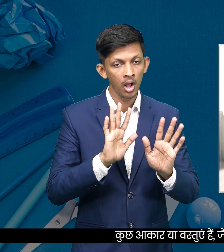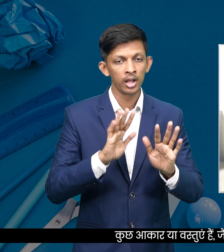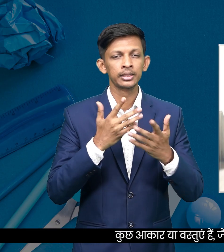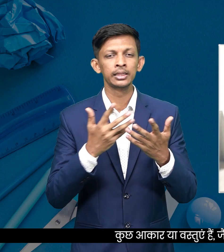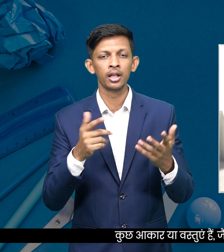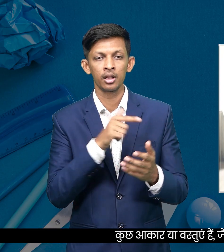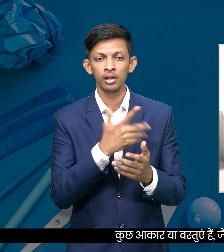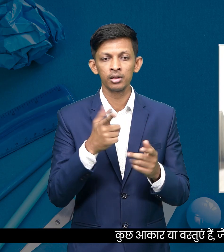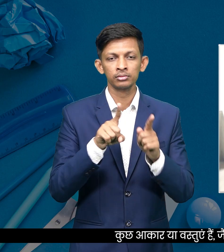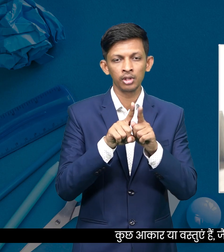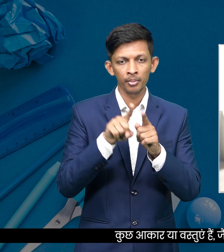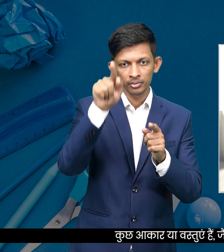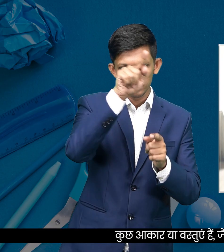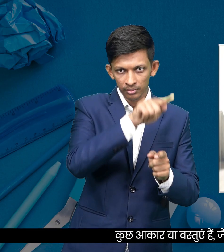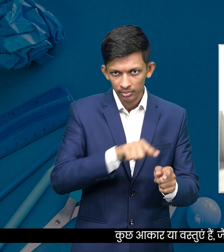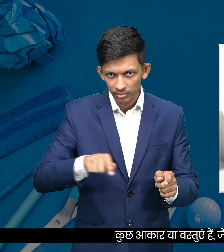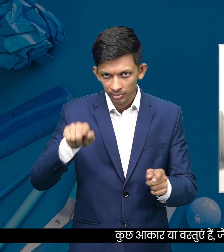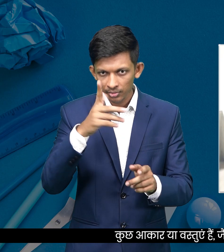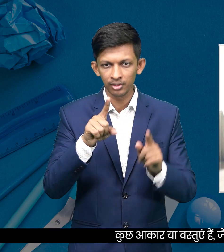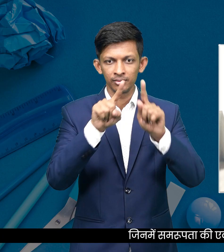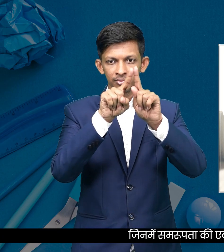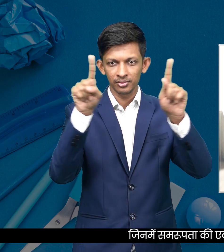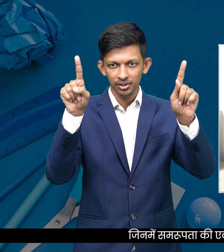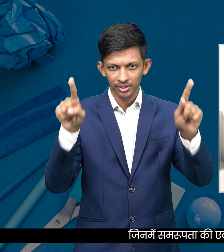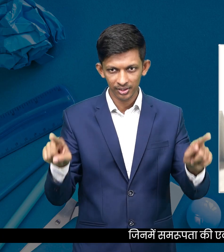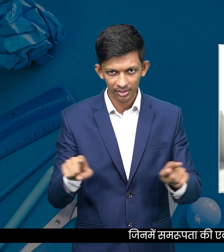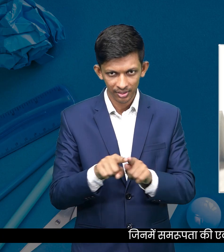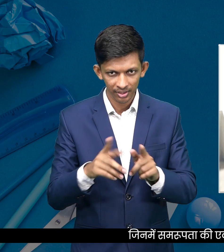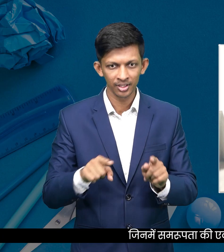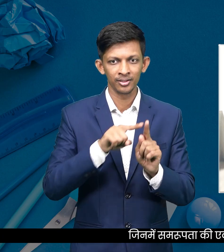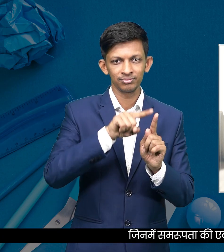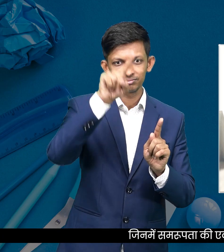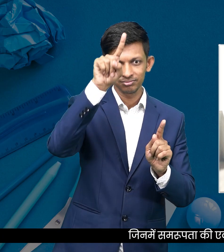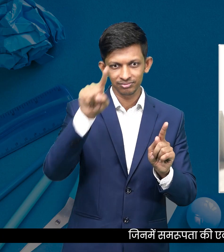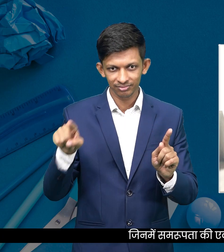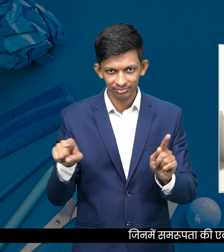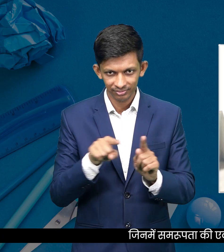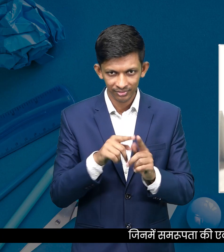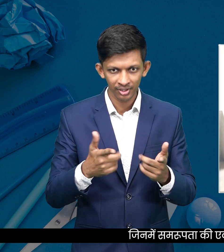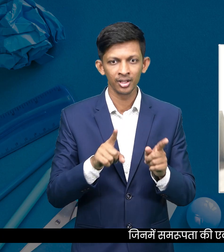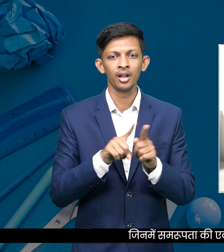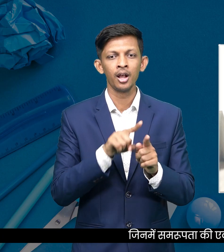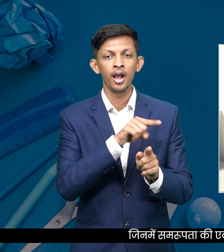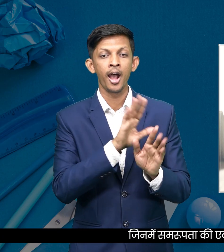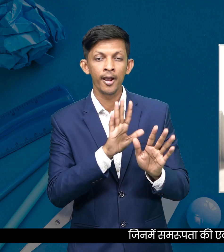कि वृत्त, वर्ग और त्रिकोण जिनमें समरूपता की एक से अधिक रेखा होती है।